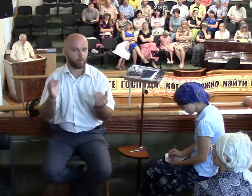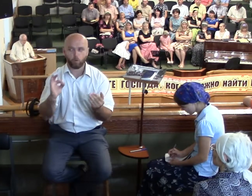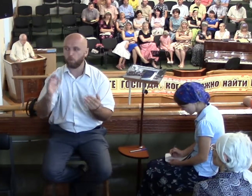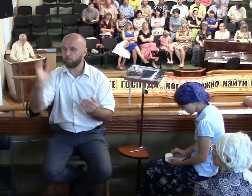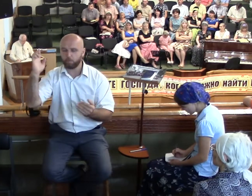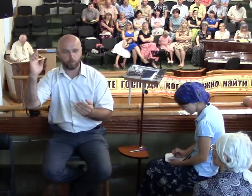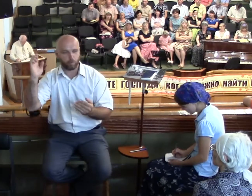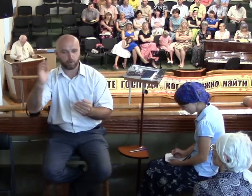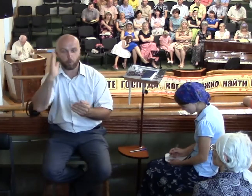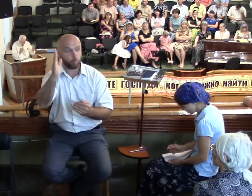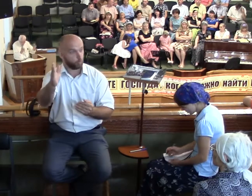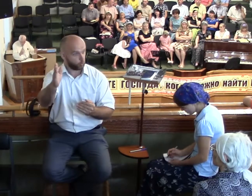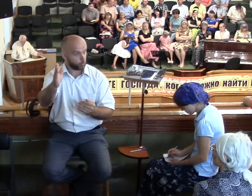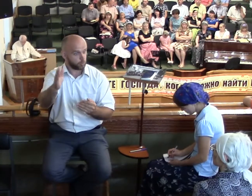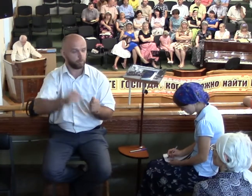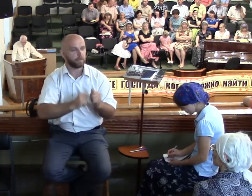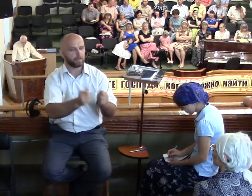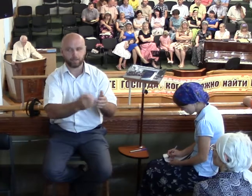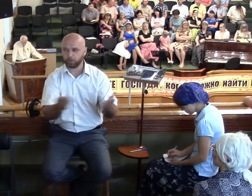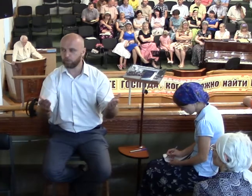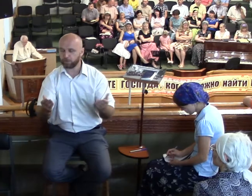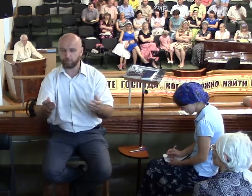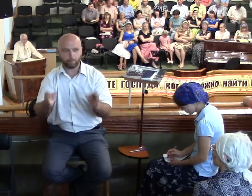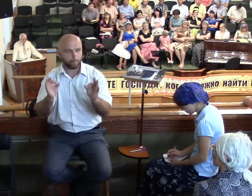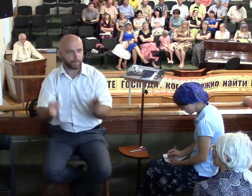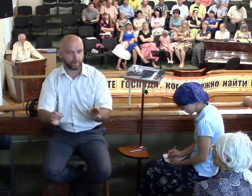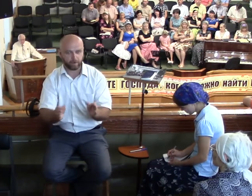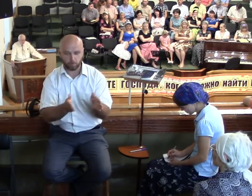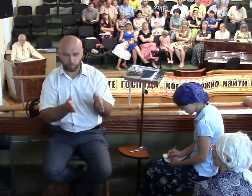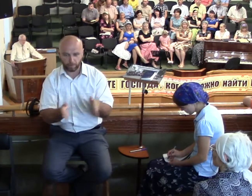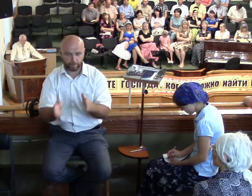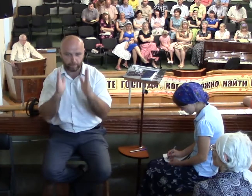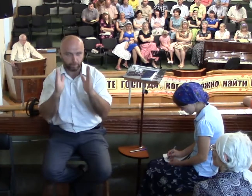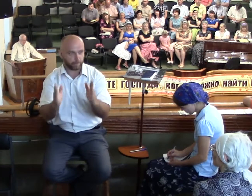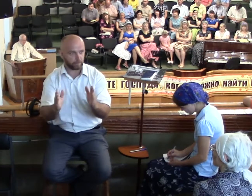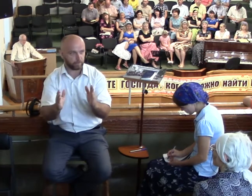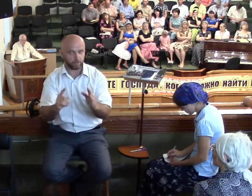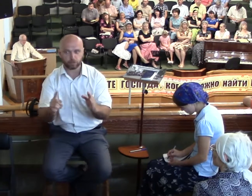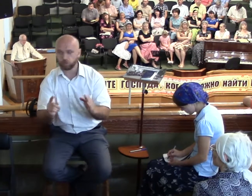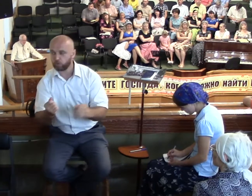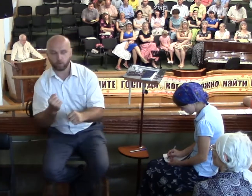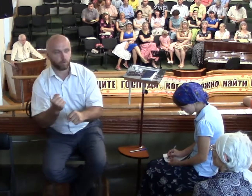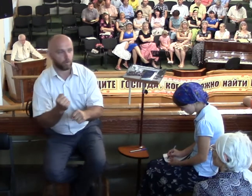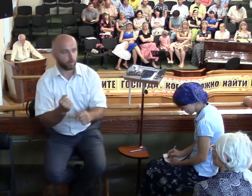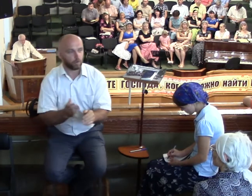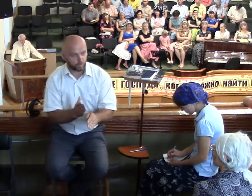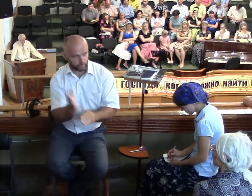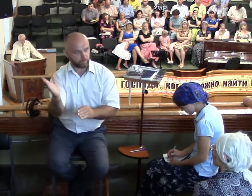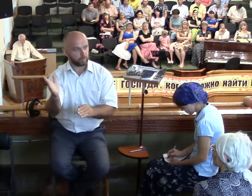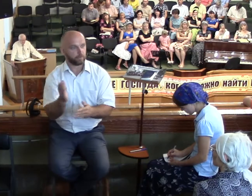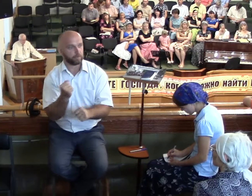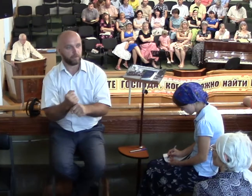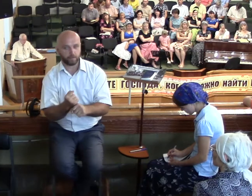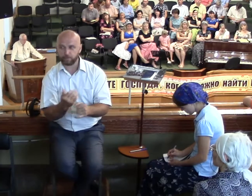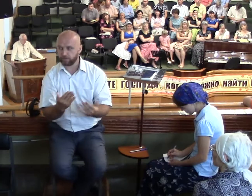о будущем и дает нам правильное направление, что делать нам сегодня. Хотя эта книга